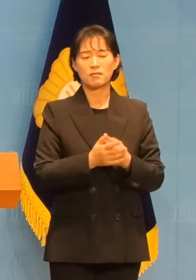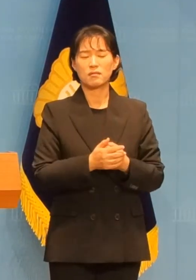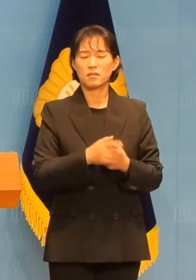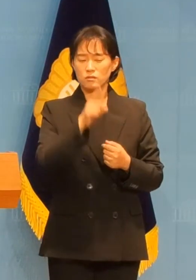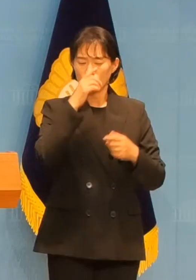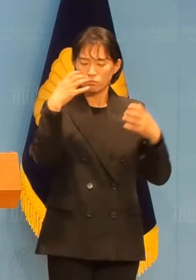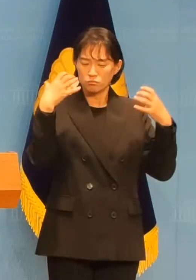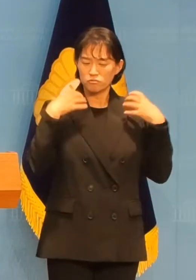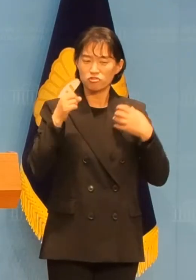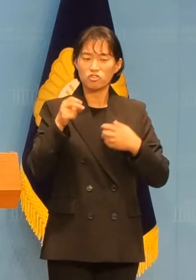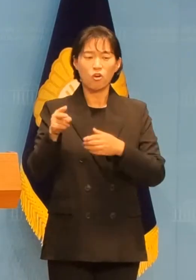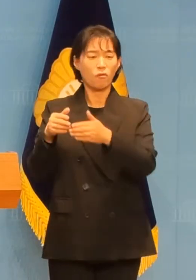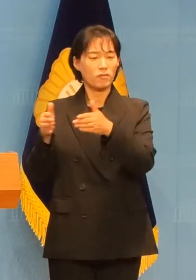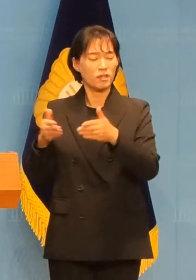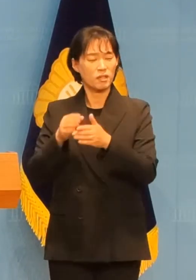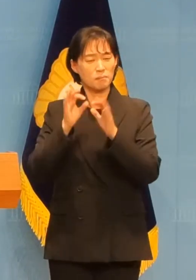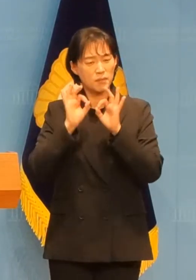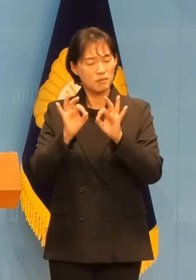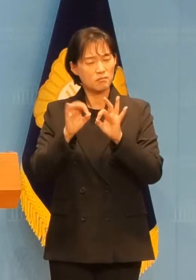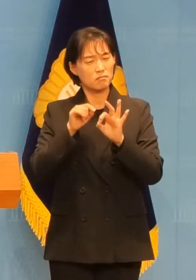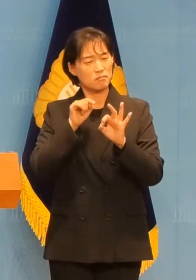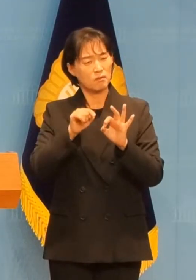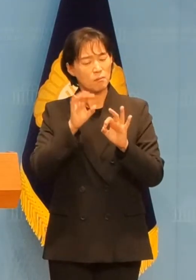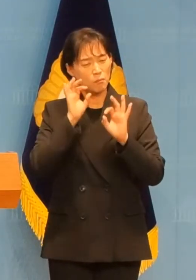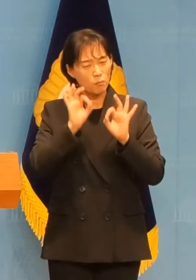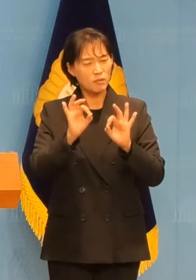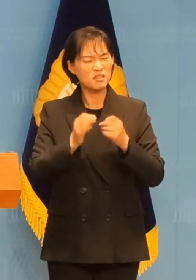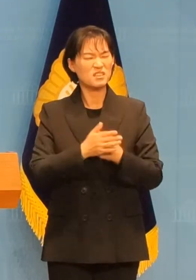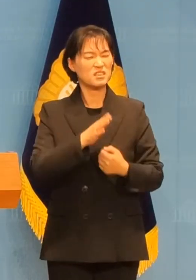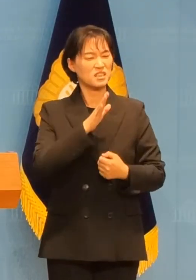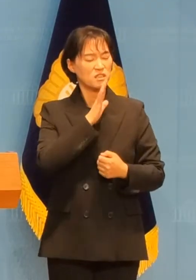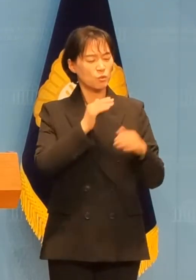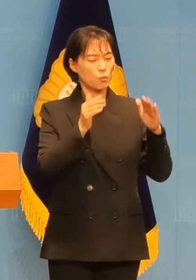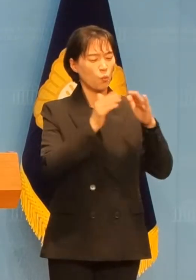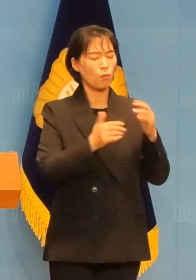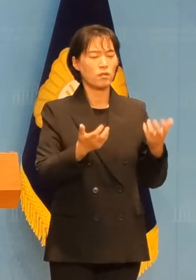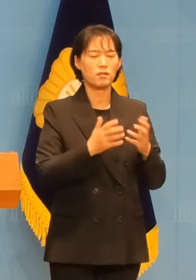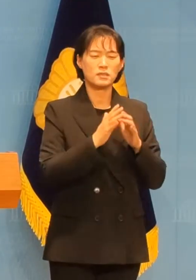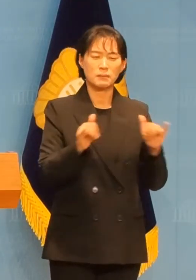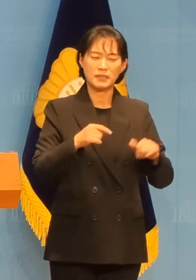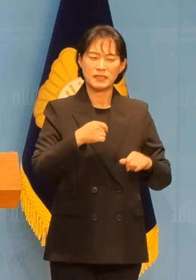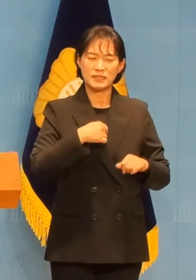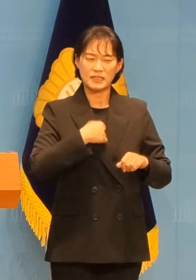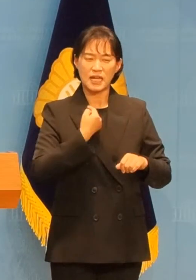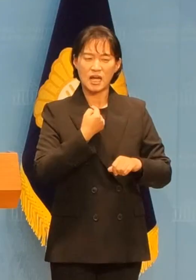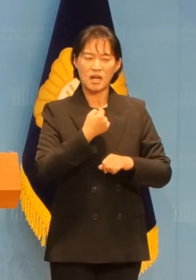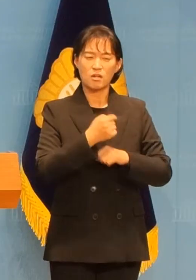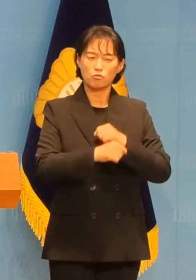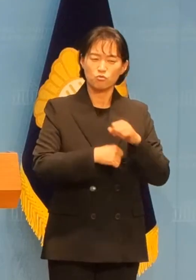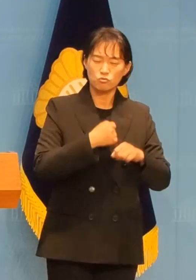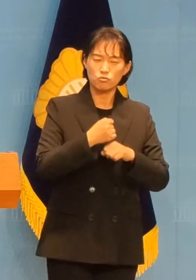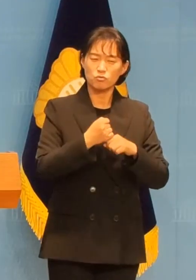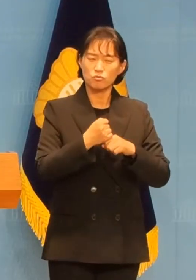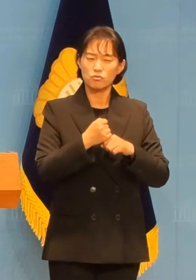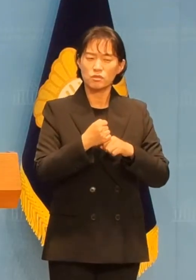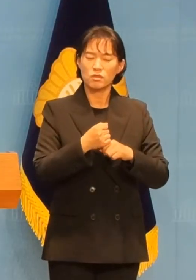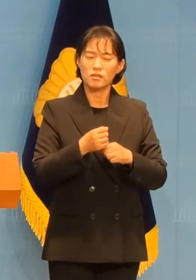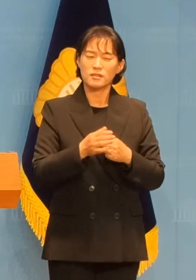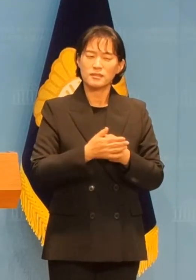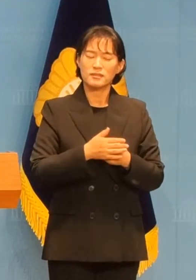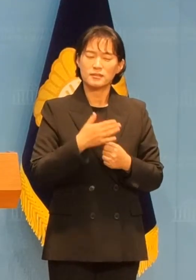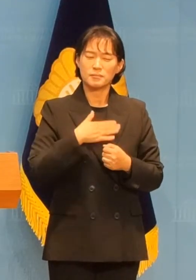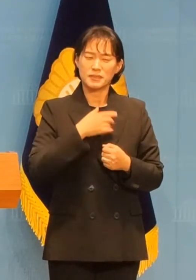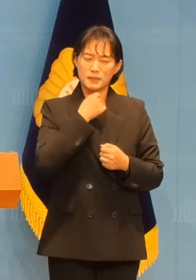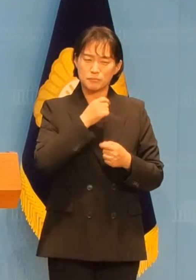과연 이 개혁이 진정 공직사회의 자율성과 소신을 존중하기 위한 것인지 의문을